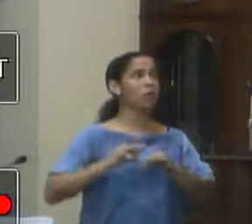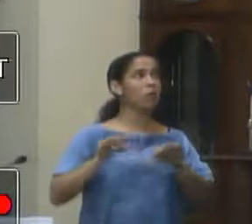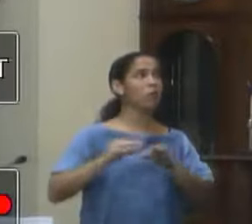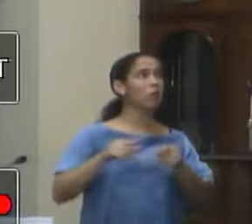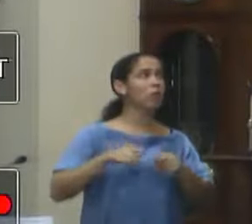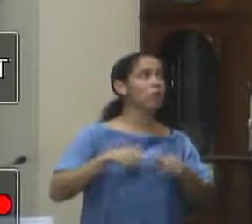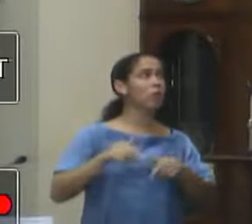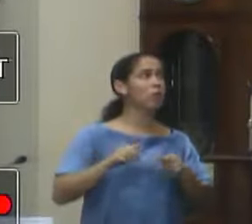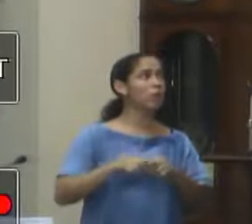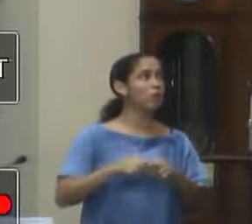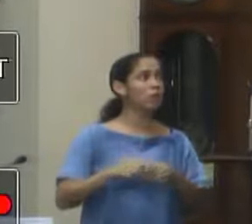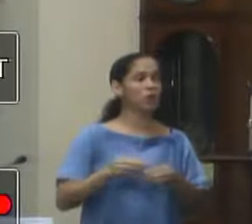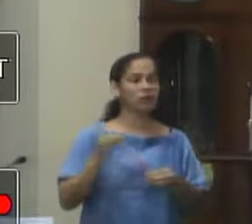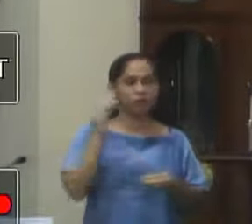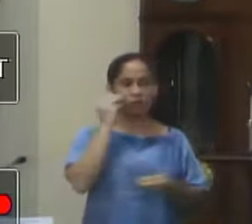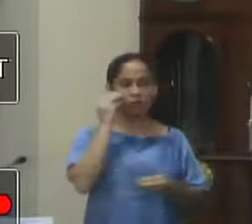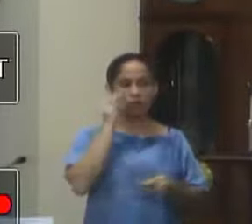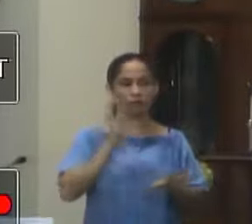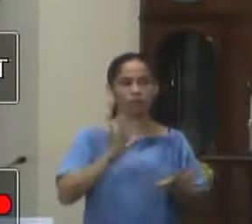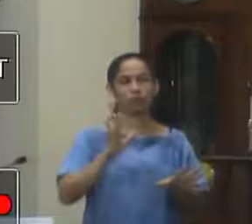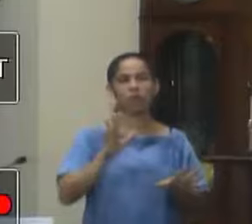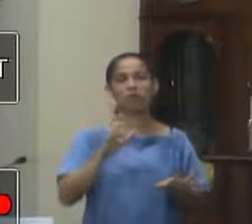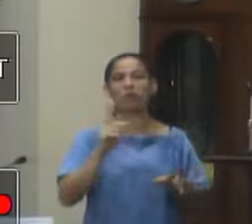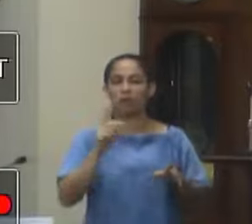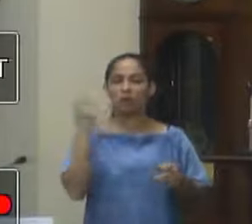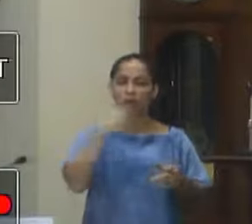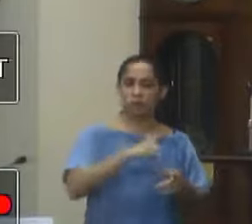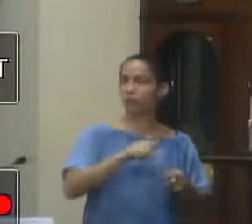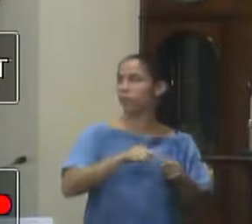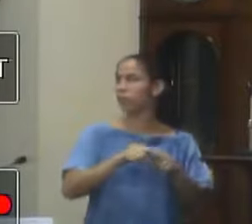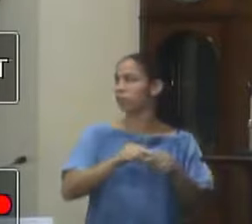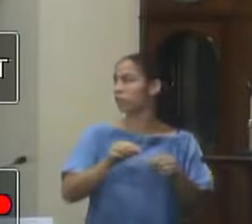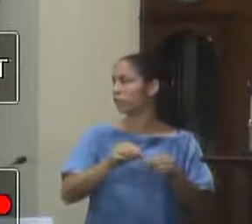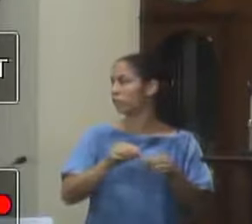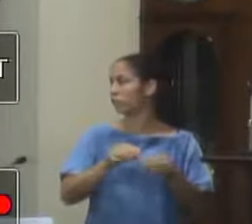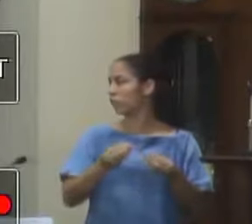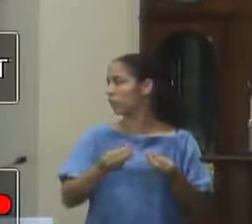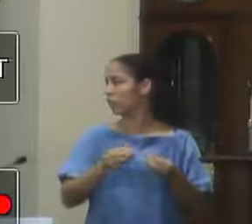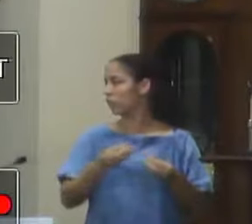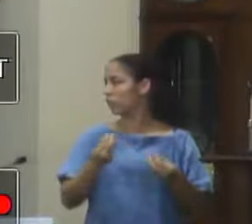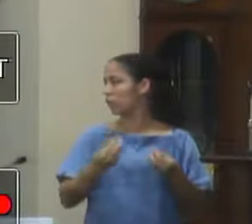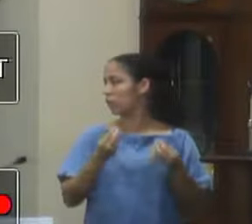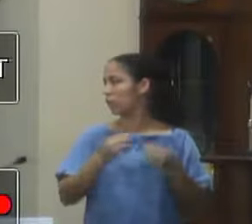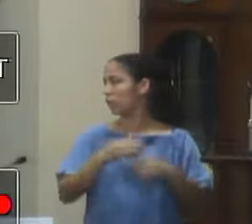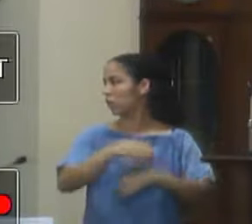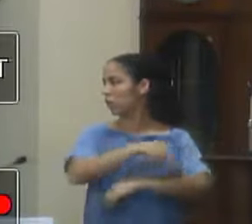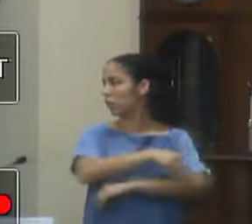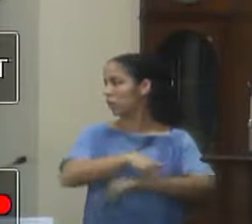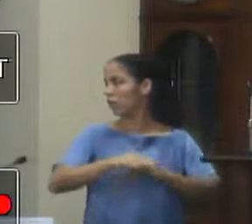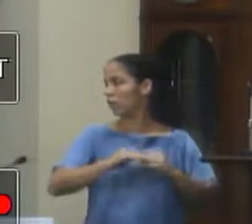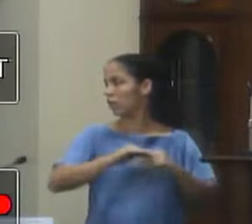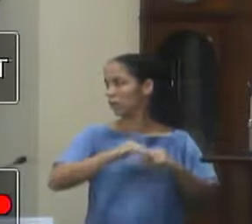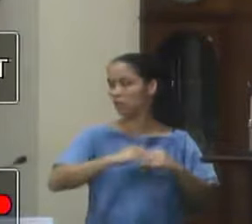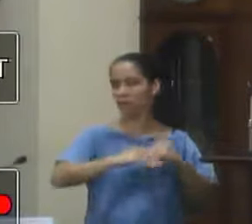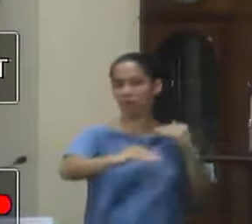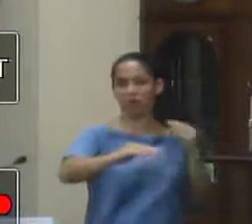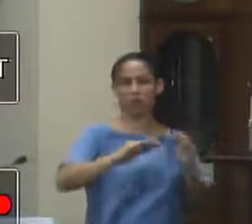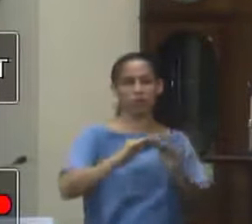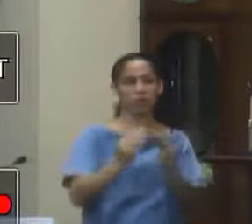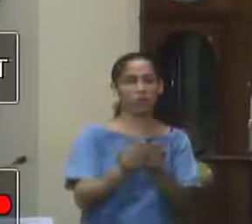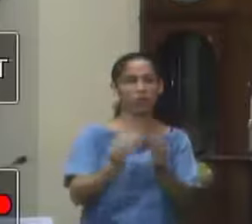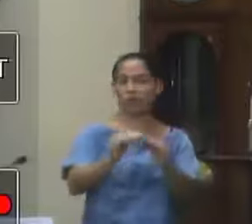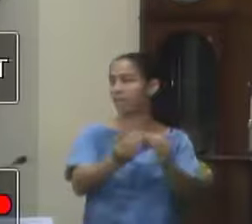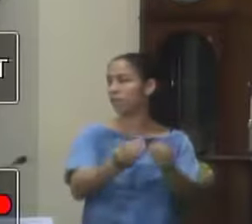aí, atendendo a gente lá, foi e atendeu e fez com que os buracos fossem fechados lá